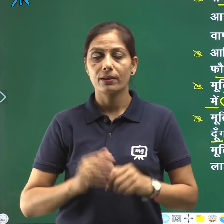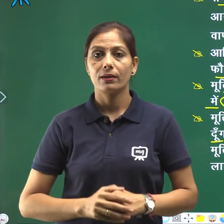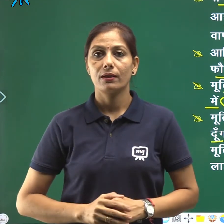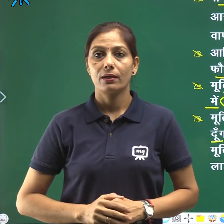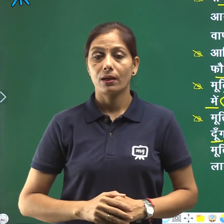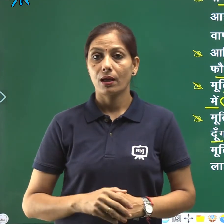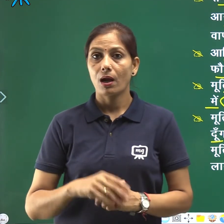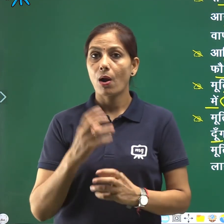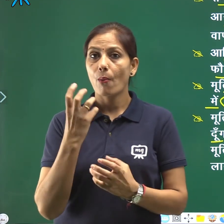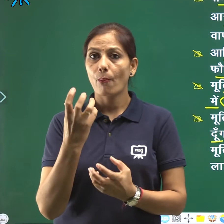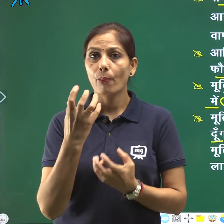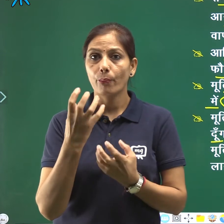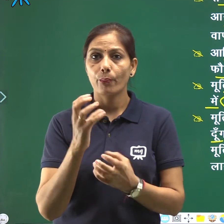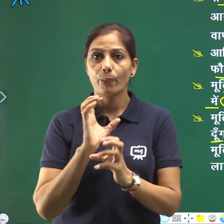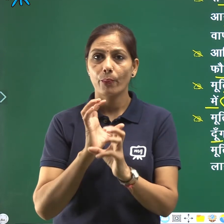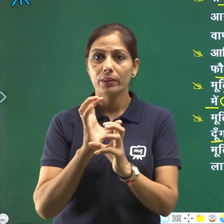पत्थर